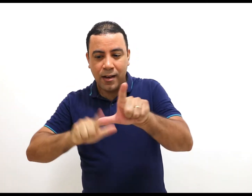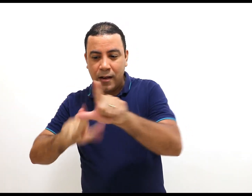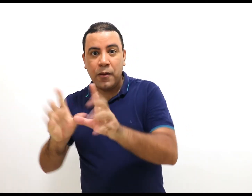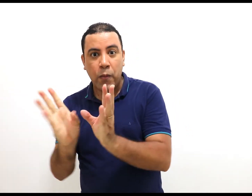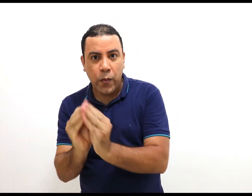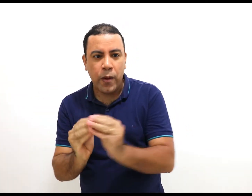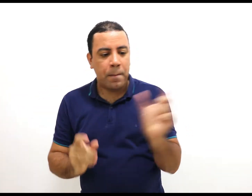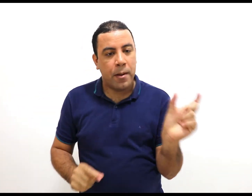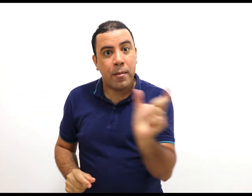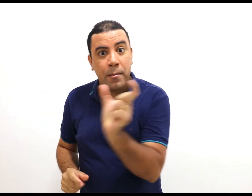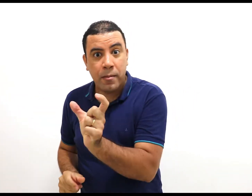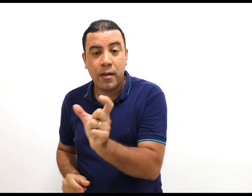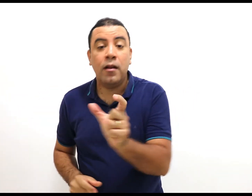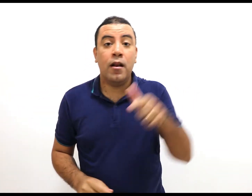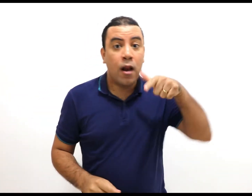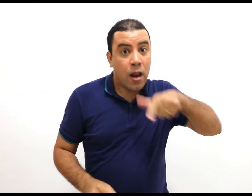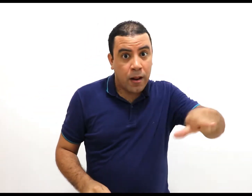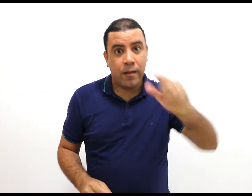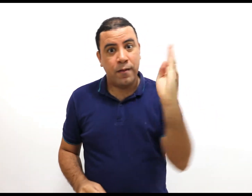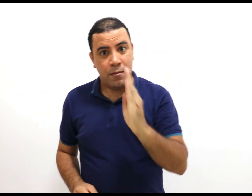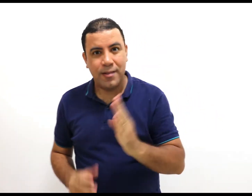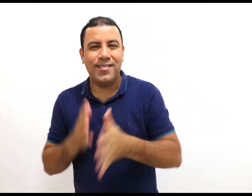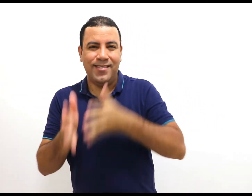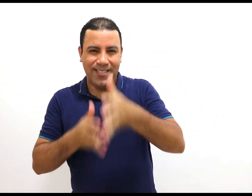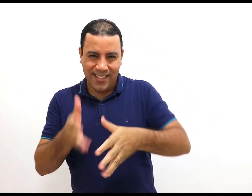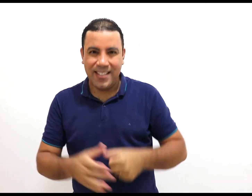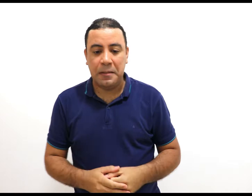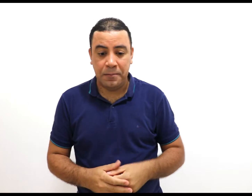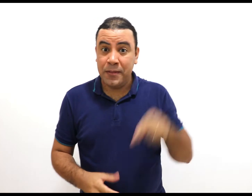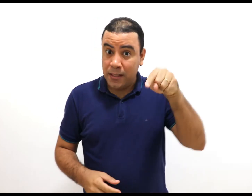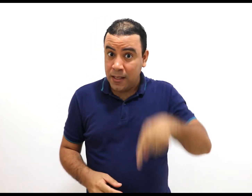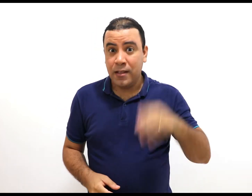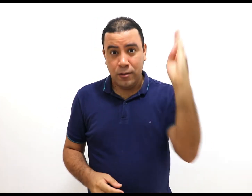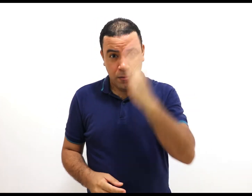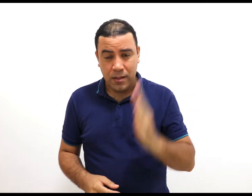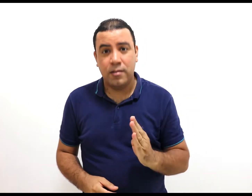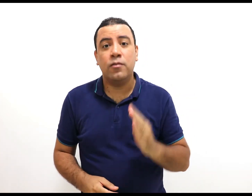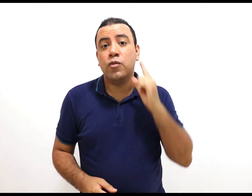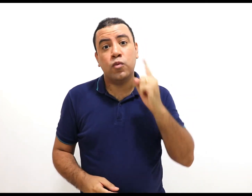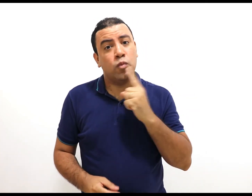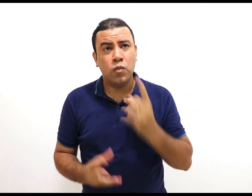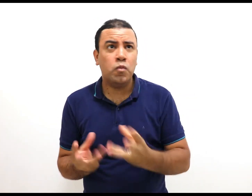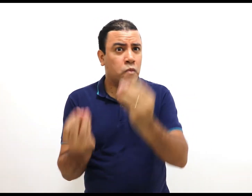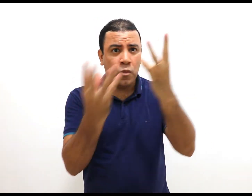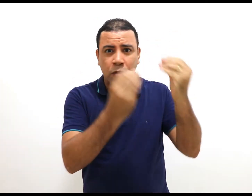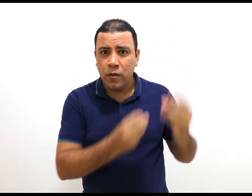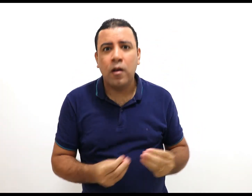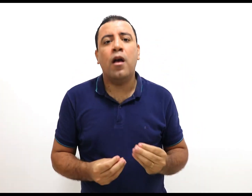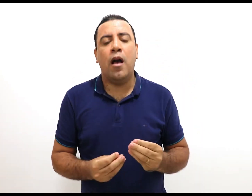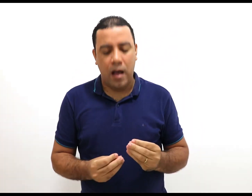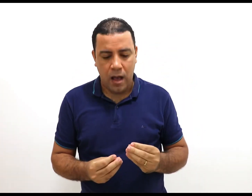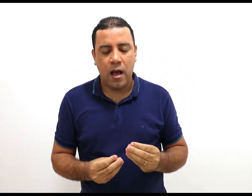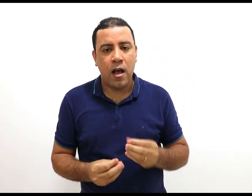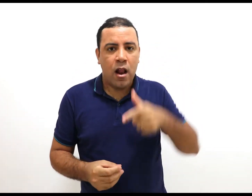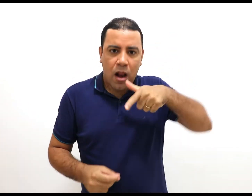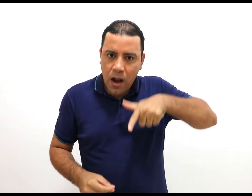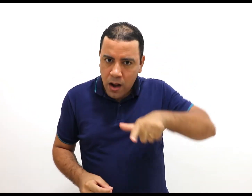Libras é o acrônimo de Língua Brasileira de Sinais, que é a língua materna de muitos